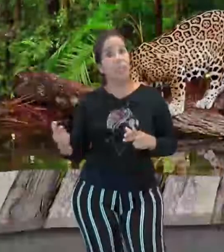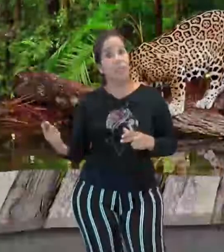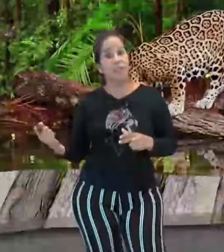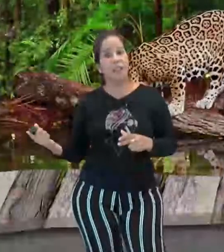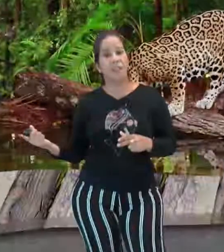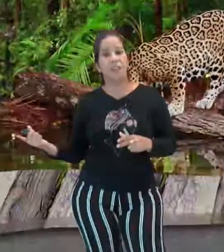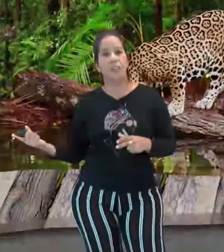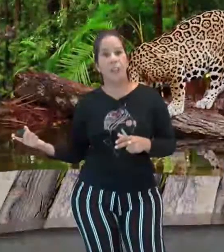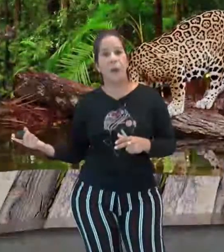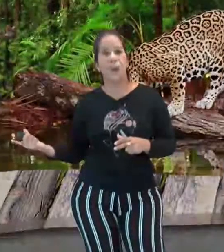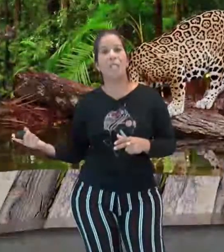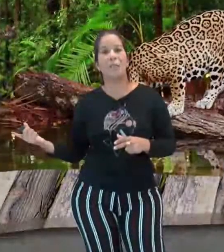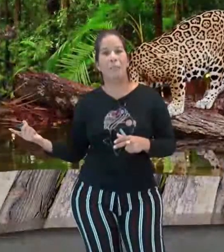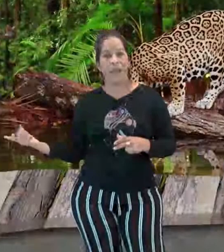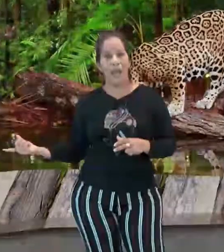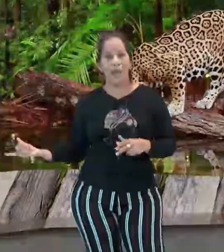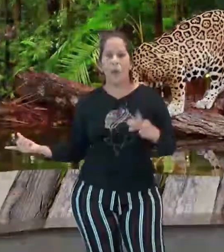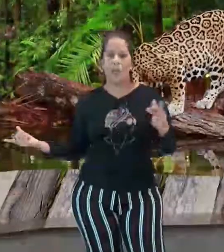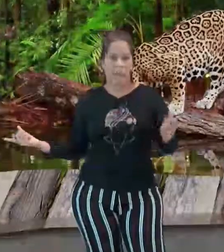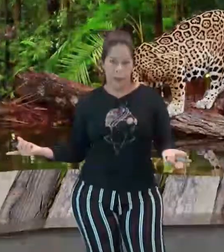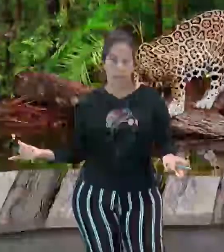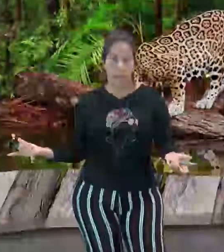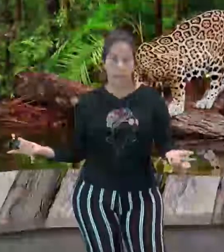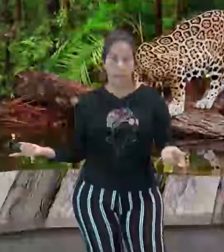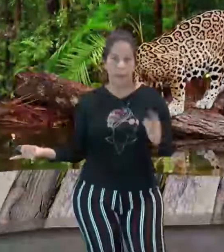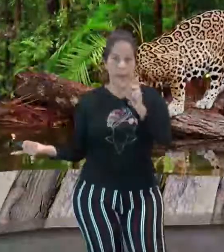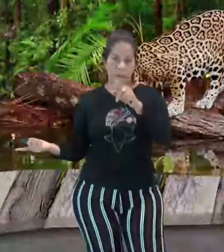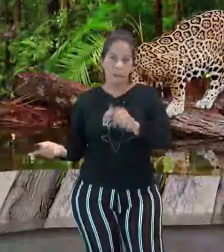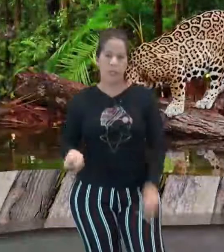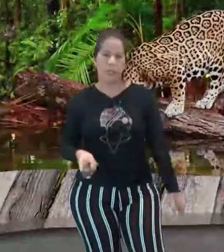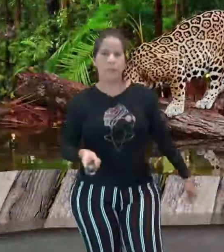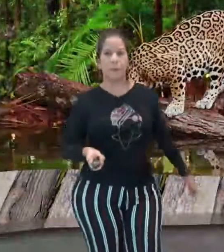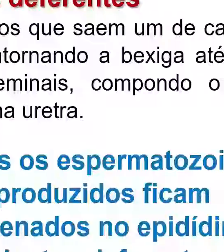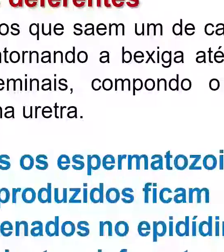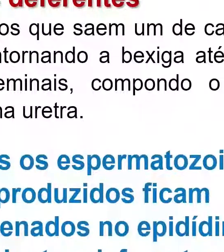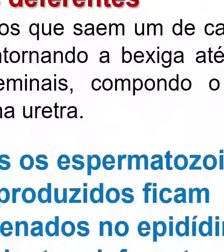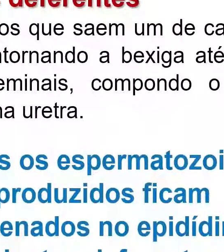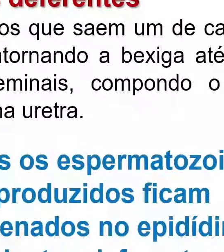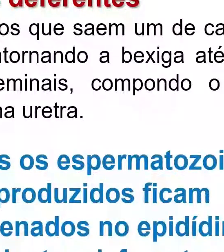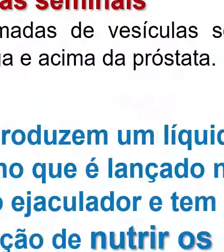nós temos, na verdade, que é o esperma ou sêmen, tá? Vamos seguindo.